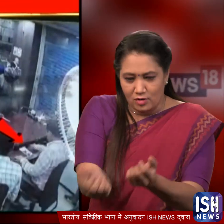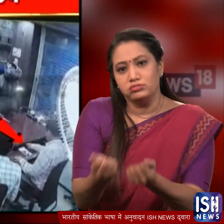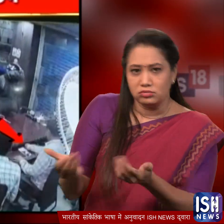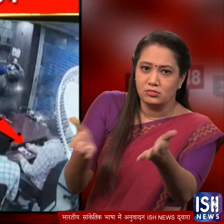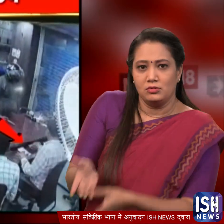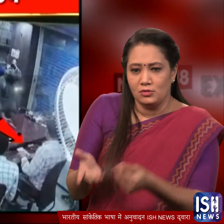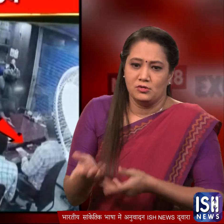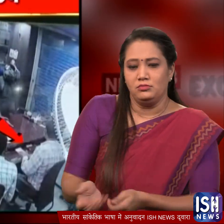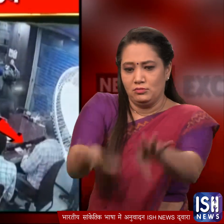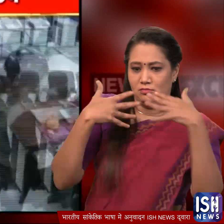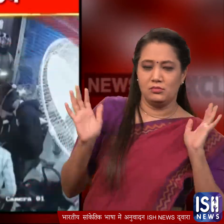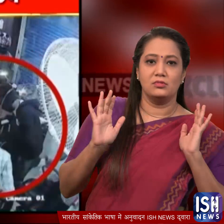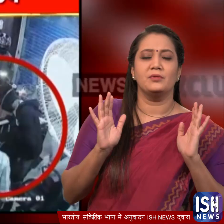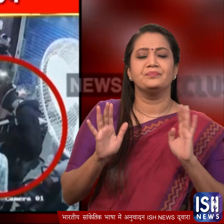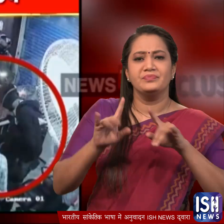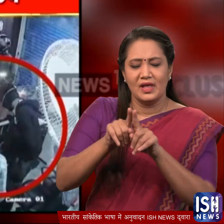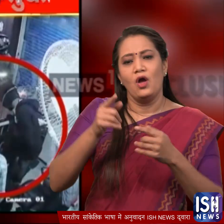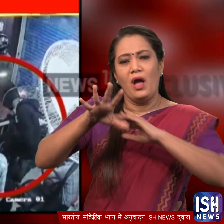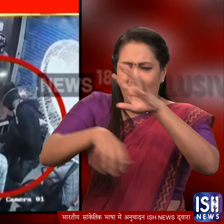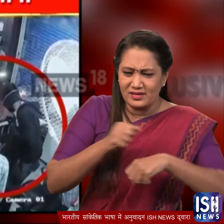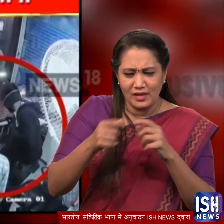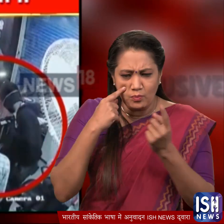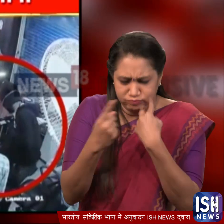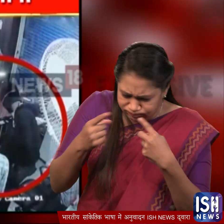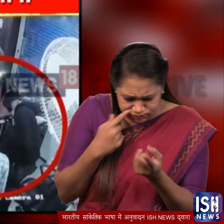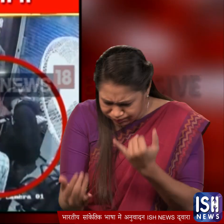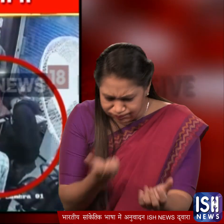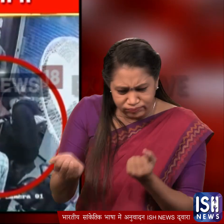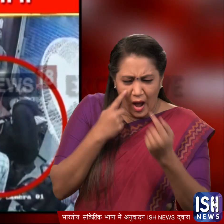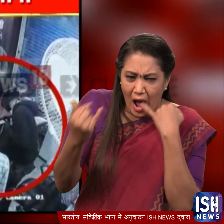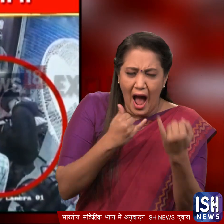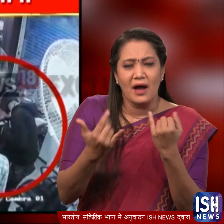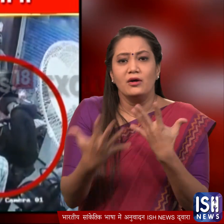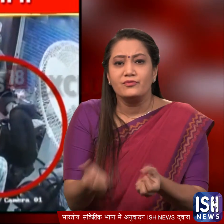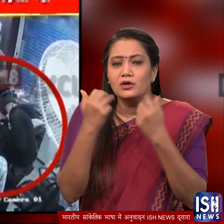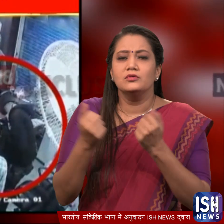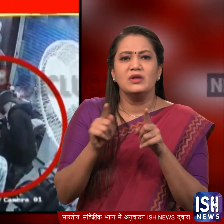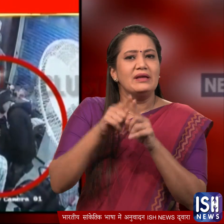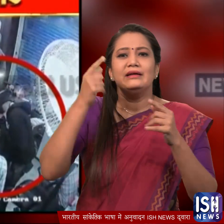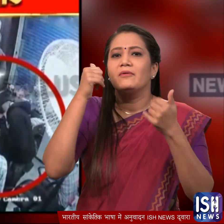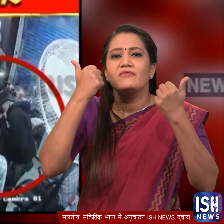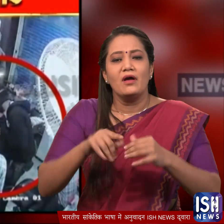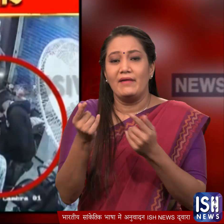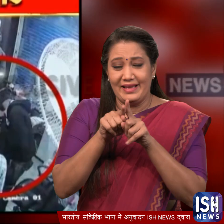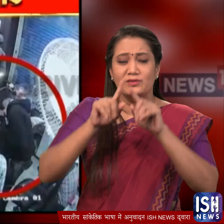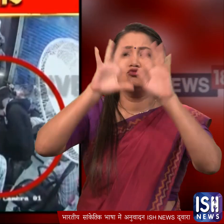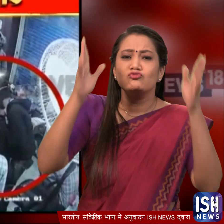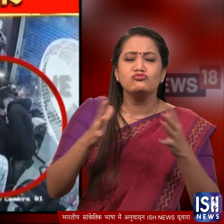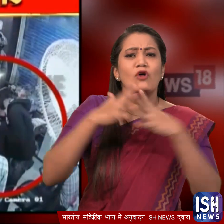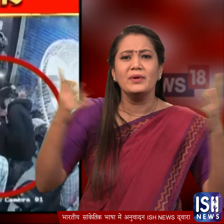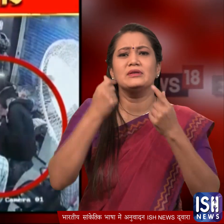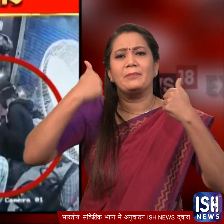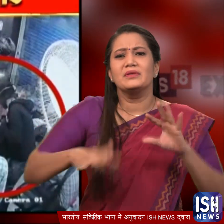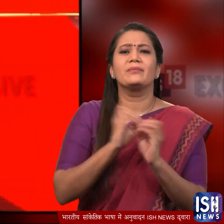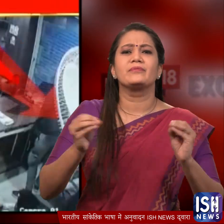काउंटर खोलकर लुटेरों के हवाले कर दिया। इसके बाद बदमाशों ने उसकी तलाशी लेनी शुरू कर दी। लूटपाट के दौरान बदमाशों की भी नहीं चली, क्योंकि शोरूम में ज्यादा